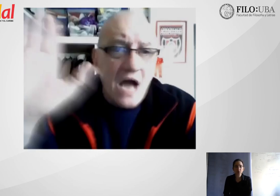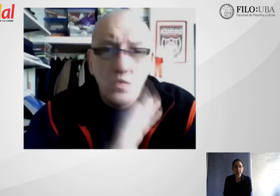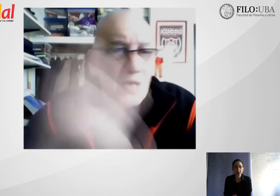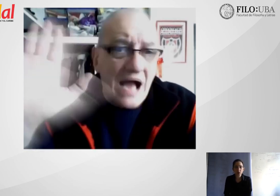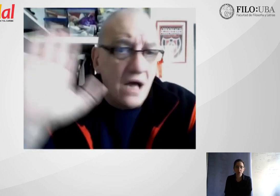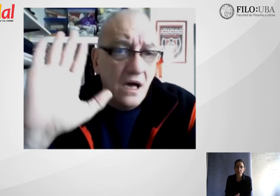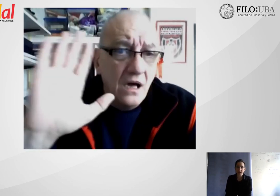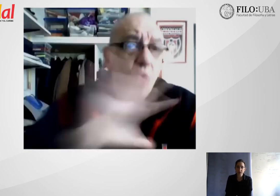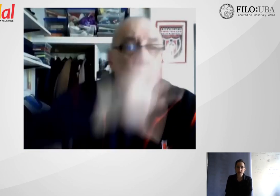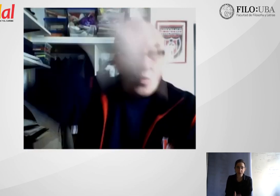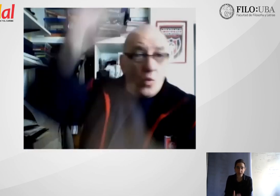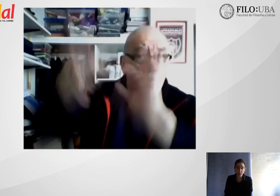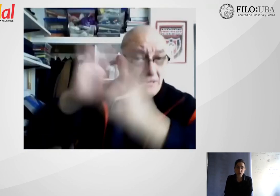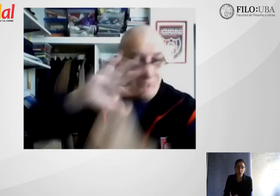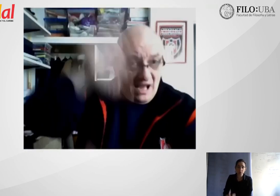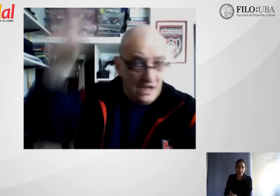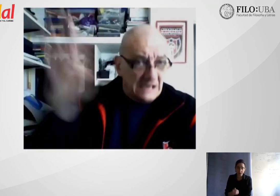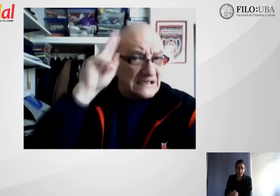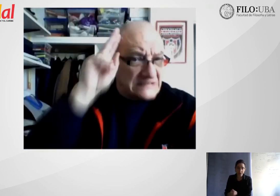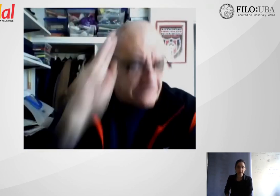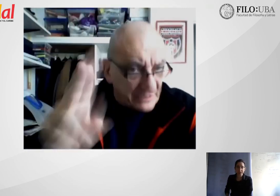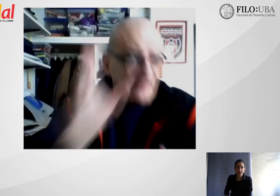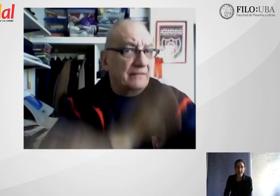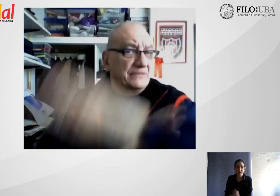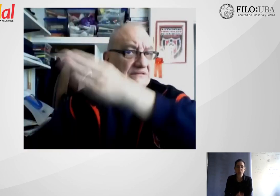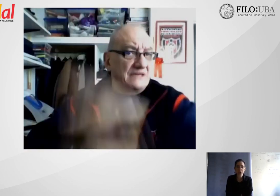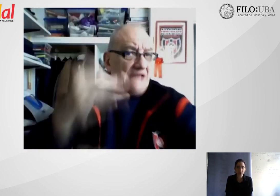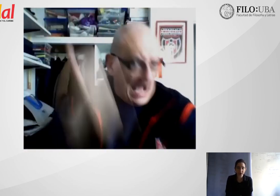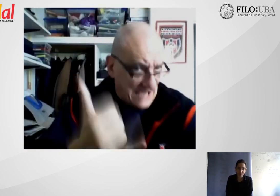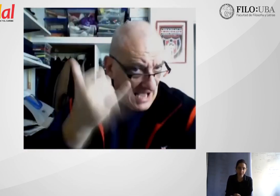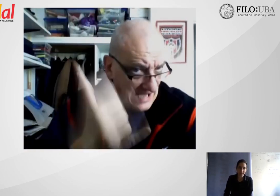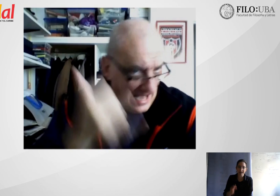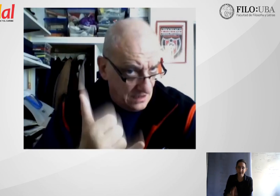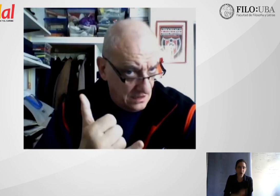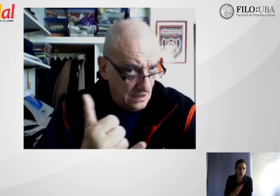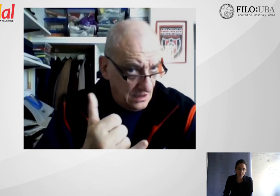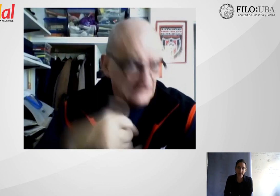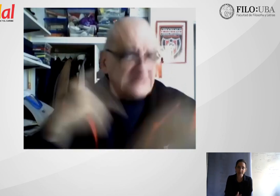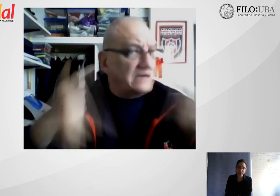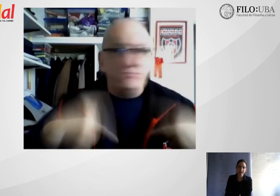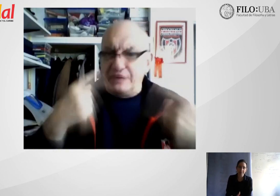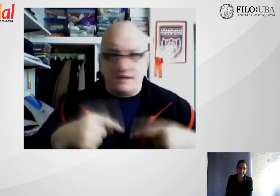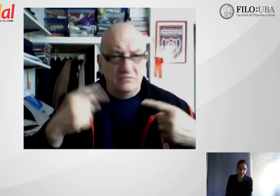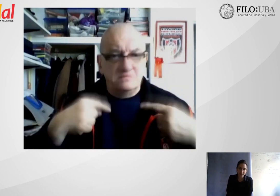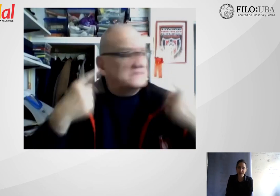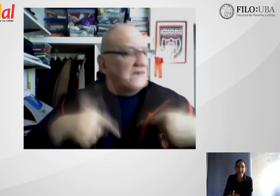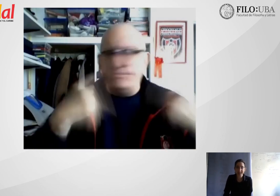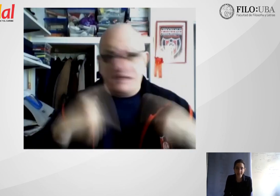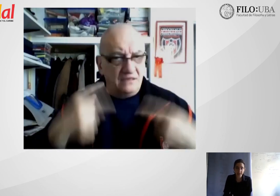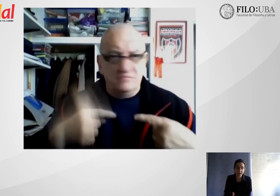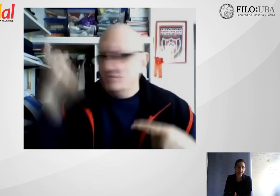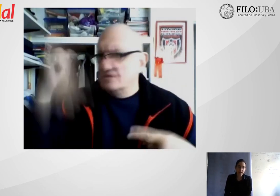Nosotros estamos sorprendidos como comunidad sorda porque incluso en los gobiernos argentinos anteriores había un montón de intérpretes hablando siempre que hablaba la presidencia